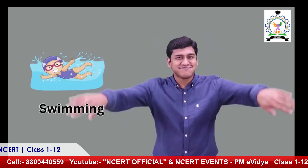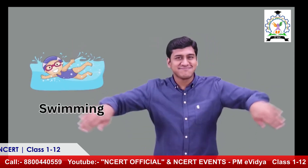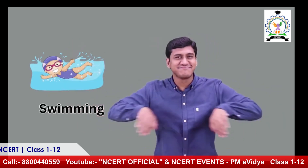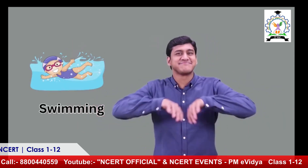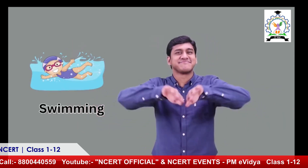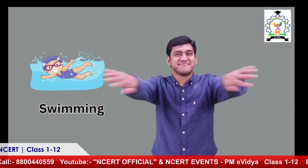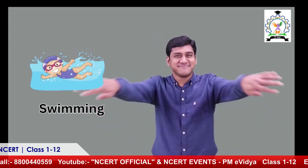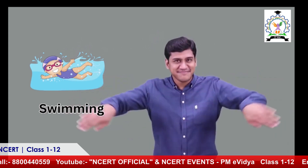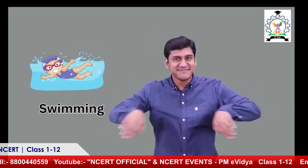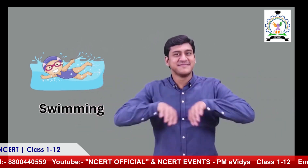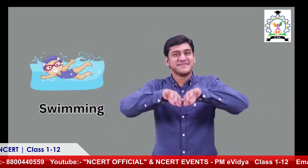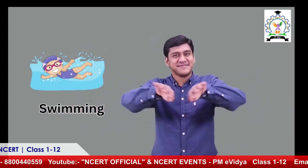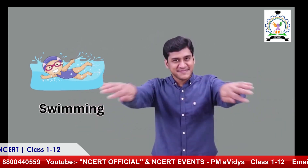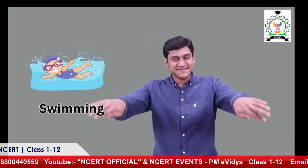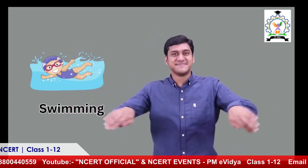स्विमिंग,